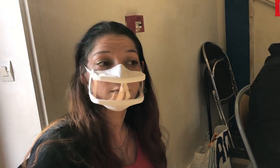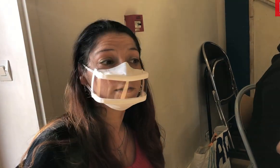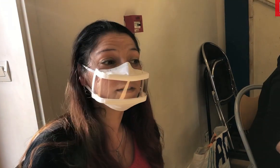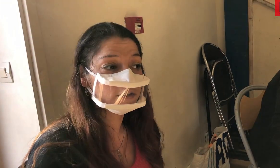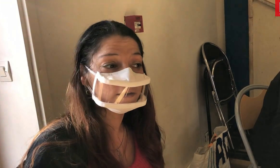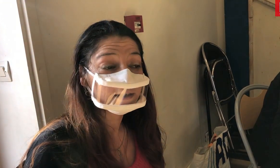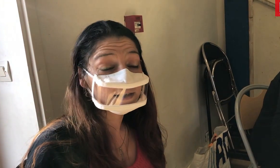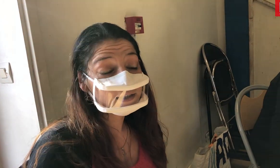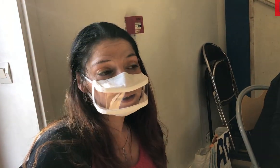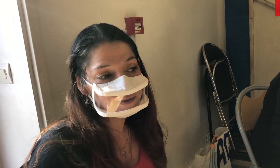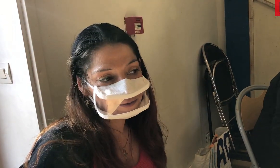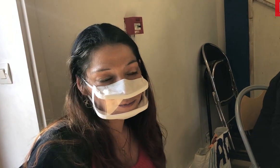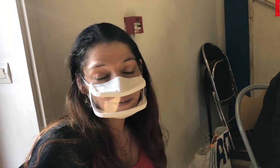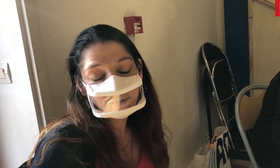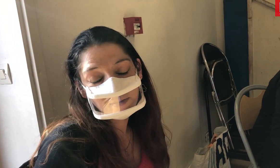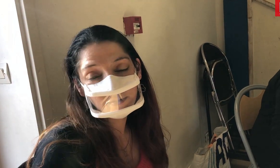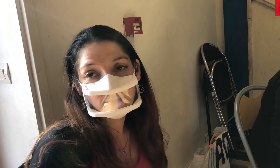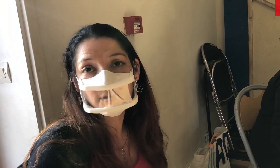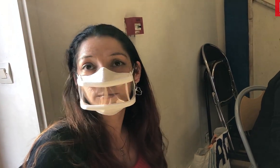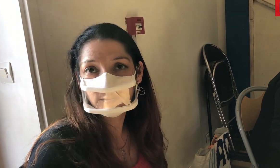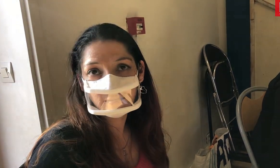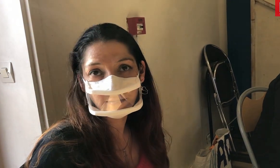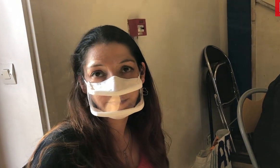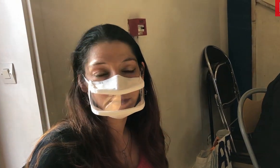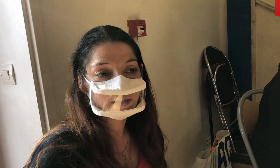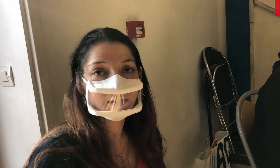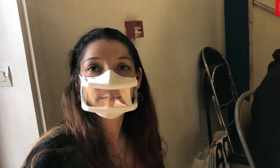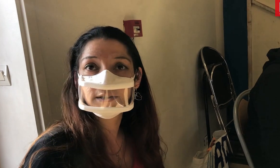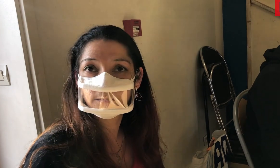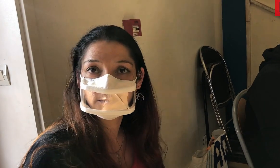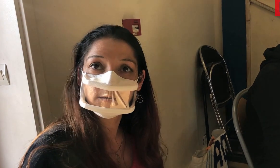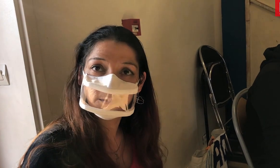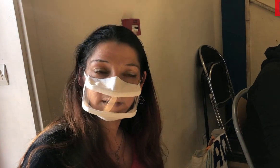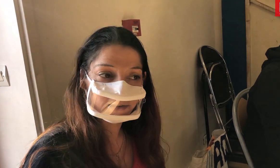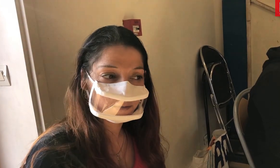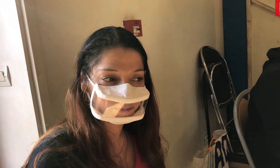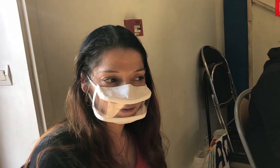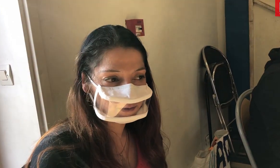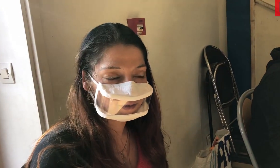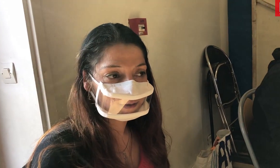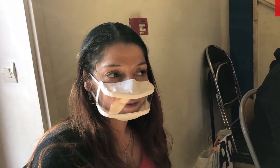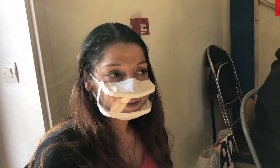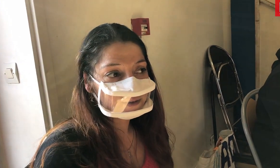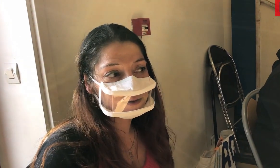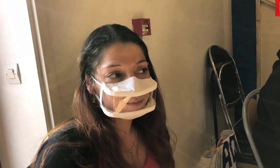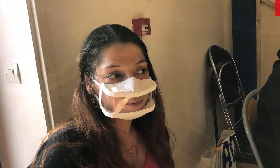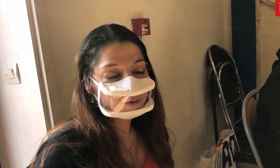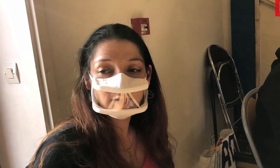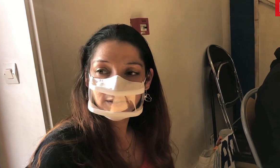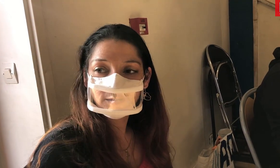d'aider les gens. Et ça nous permet aussi de les comprendre et peut-être plus de communiquer avec eux puis d'être un peu dans leur situation